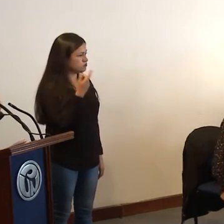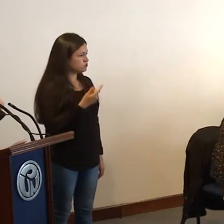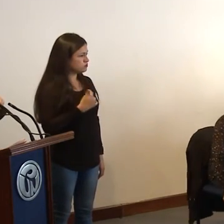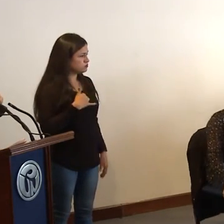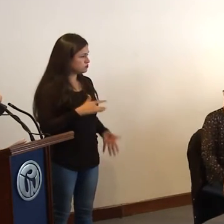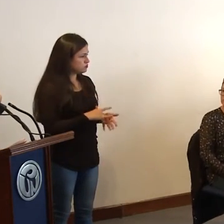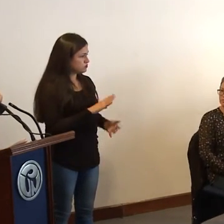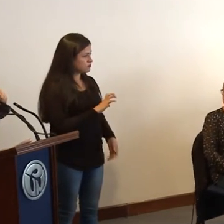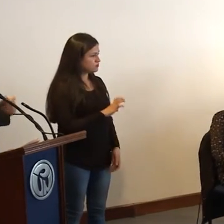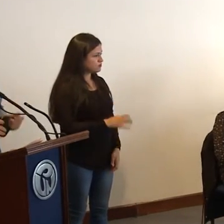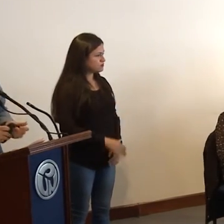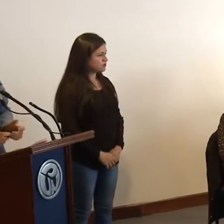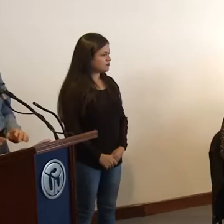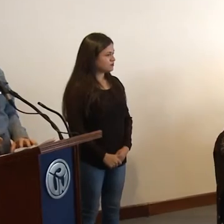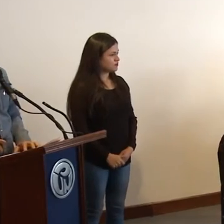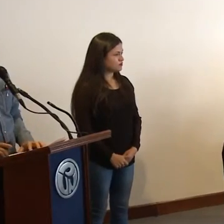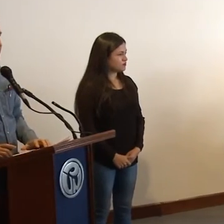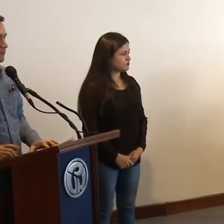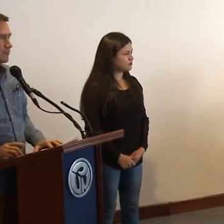Pues me siento